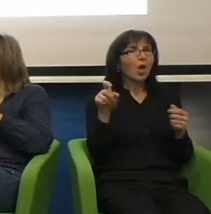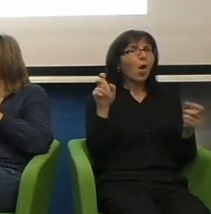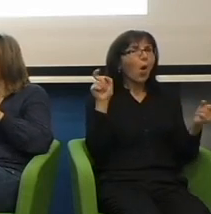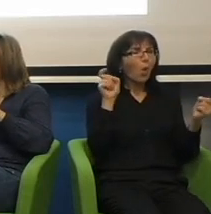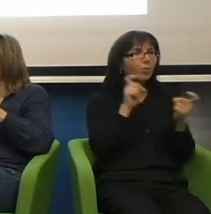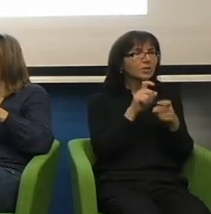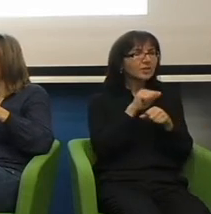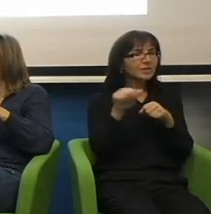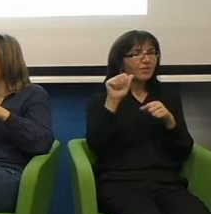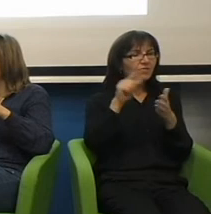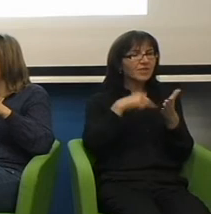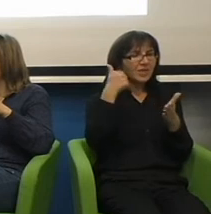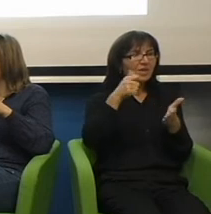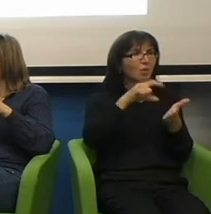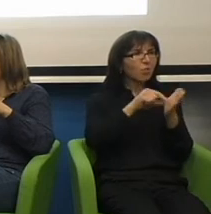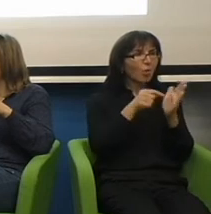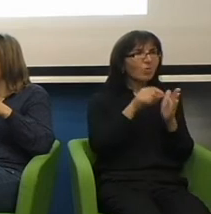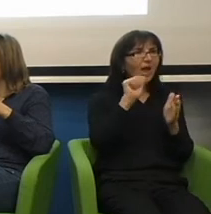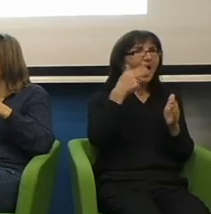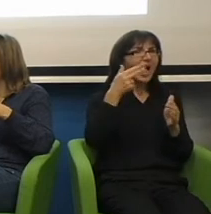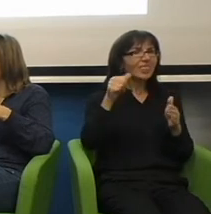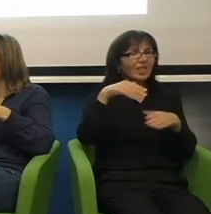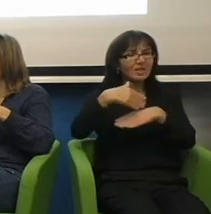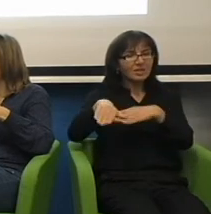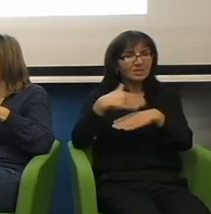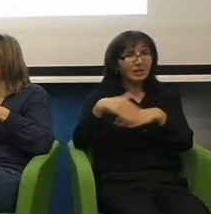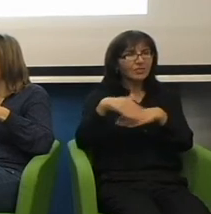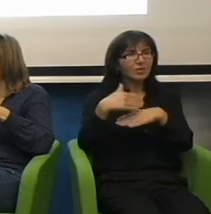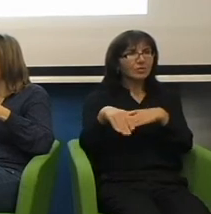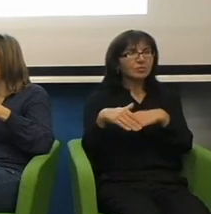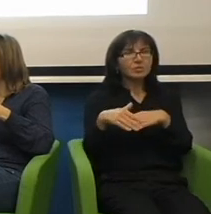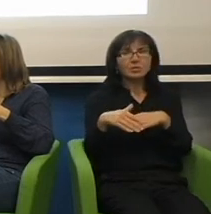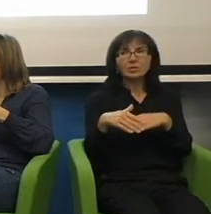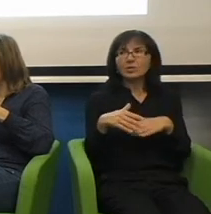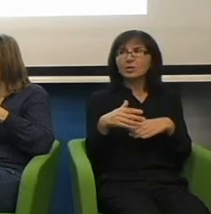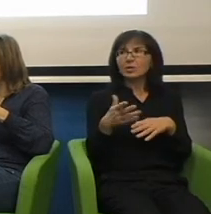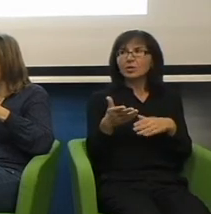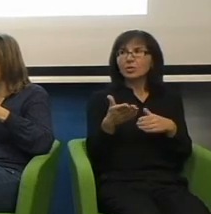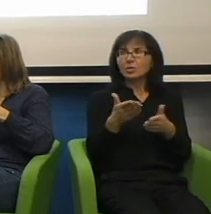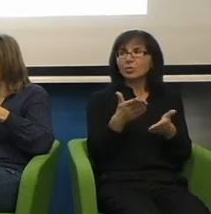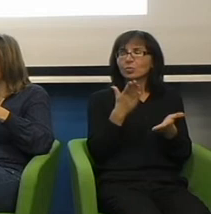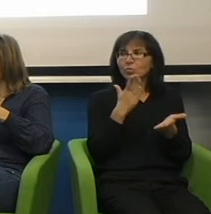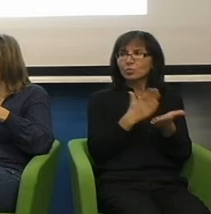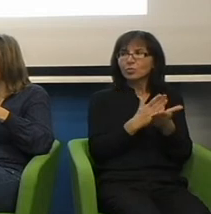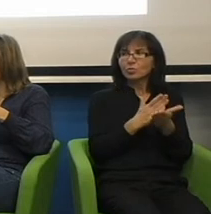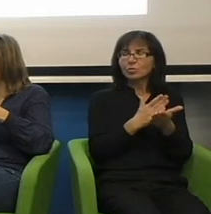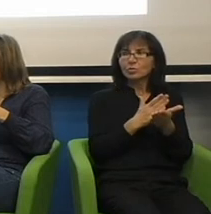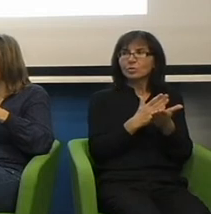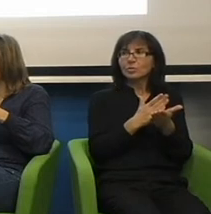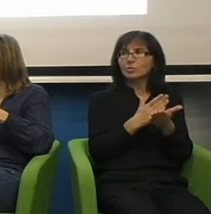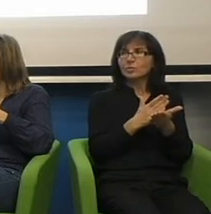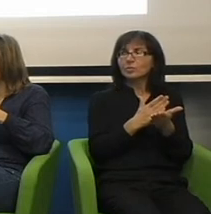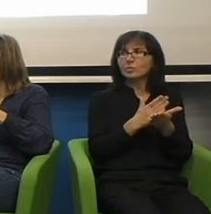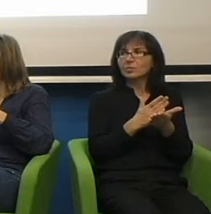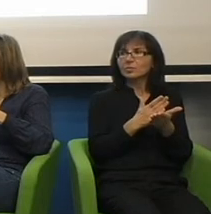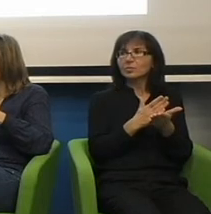jednym pokoju, a Anna jest na zewnątrz? Tu już nie ma savoir vivre, prawda? Tu tutaj już